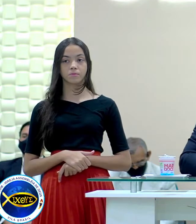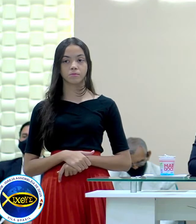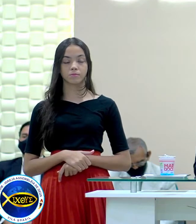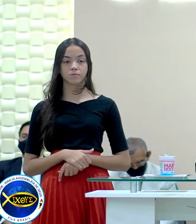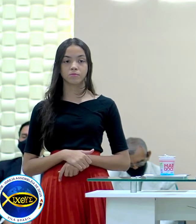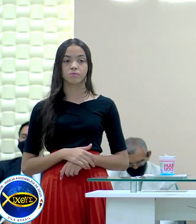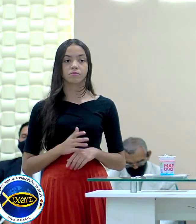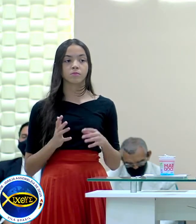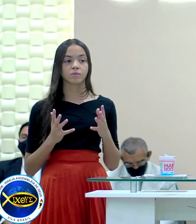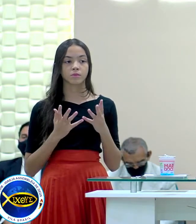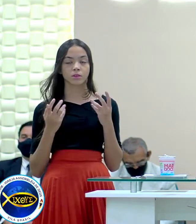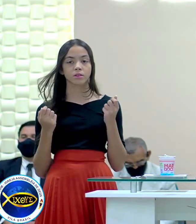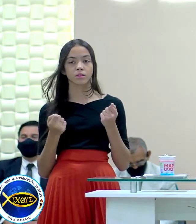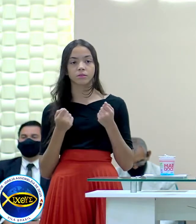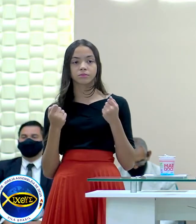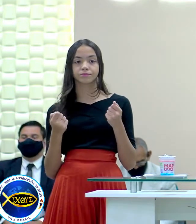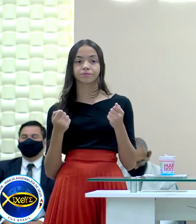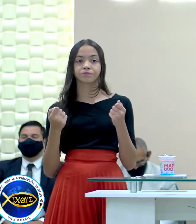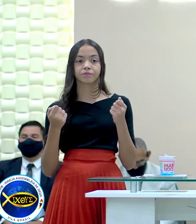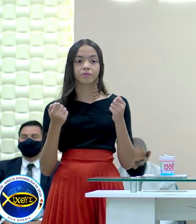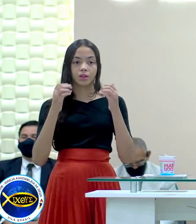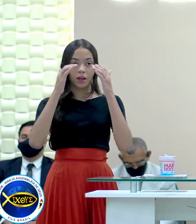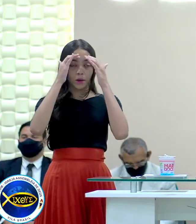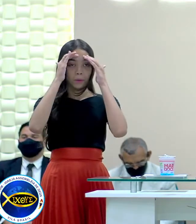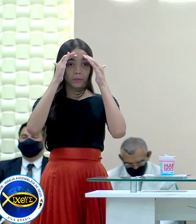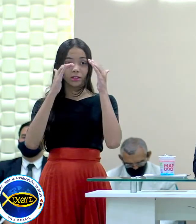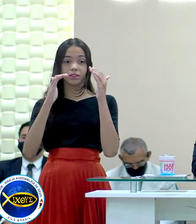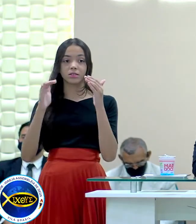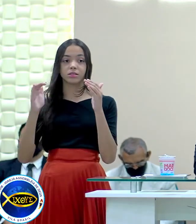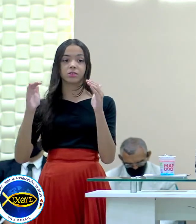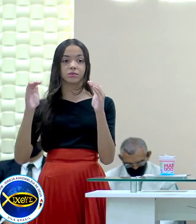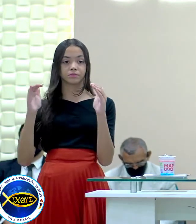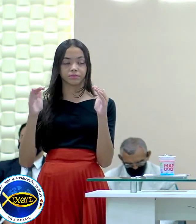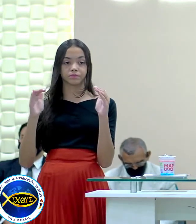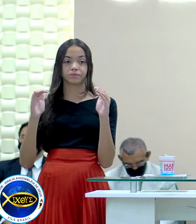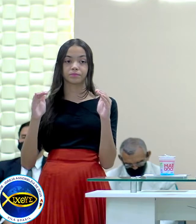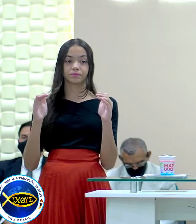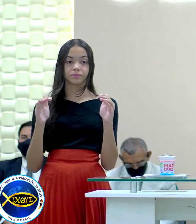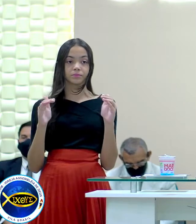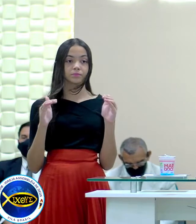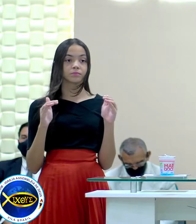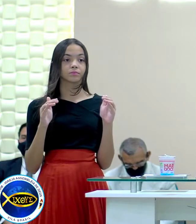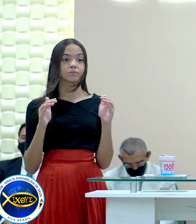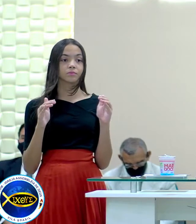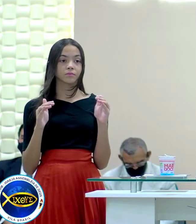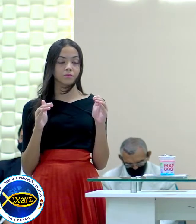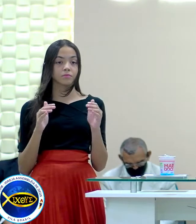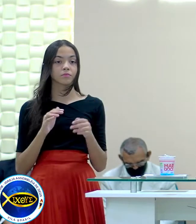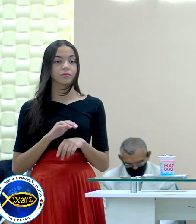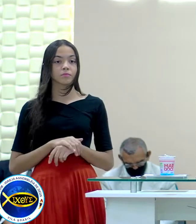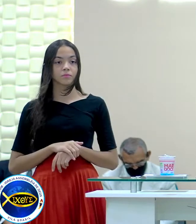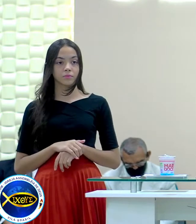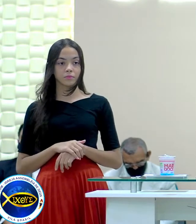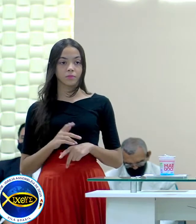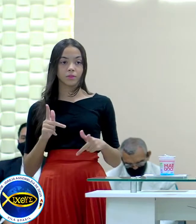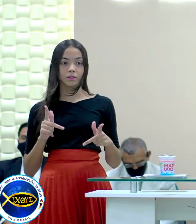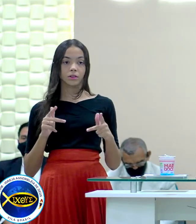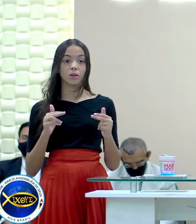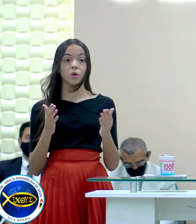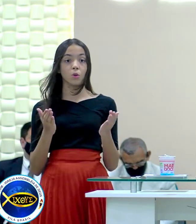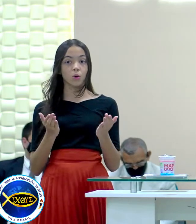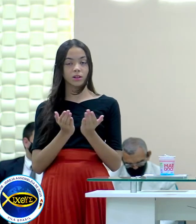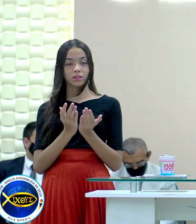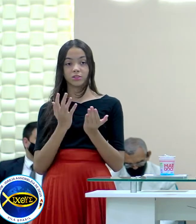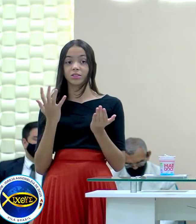aleluia. A obediência, santos de Deus, ela é o retrato do verdadeiro crente